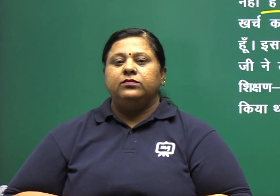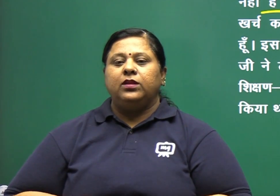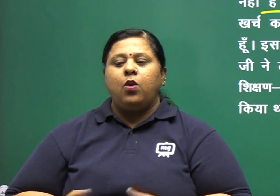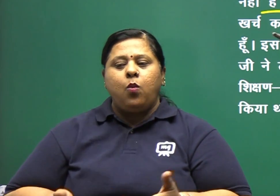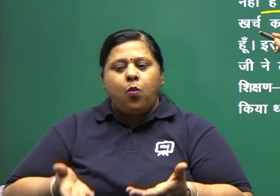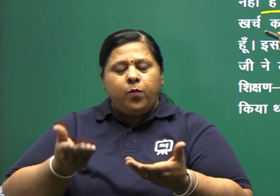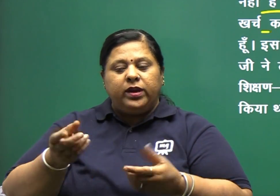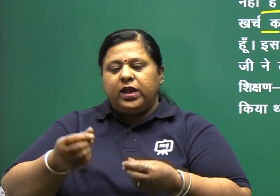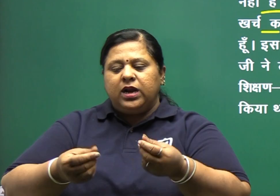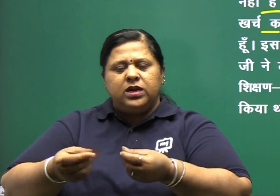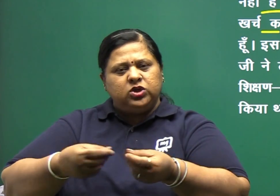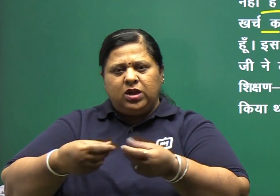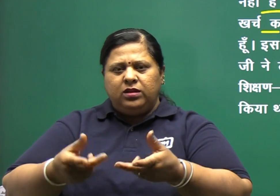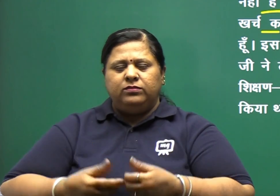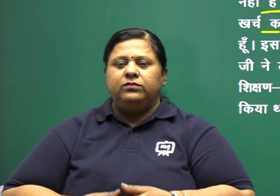ऊपर के खर्च का